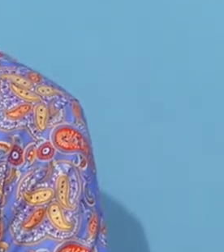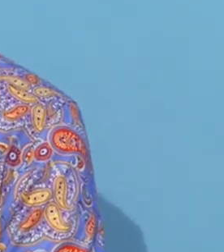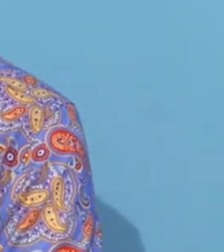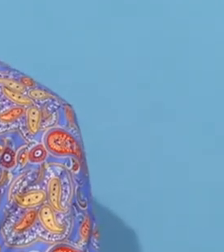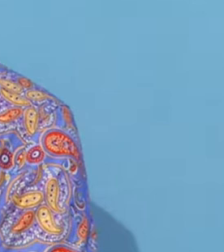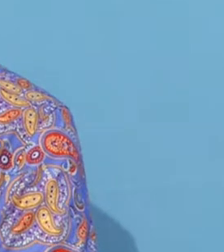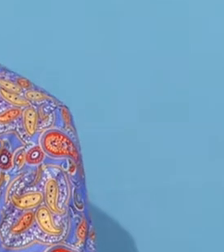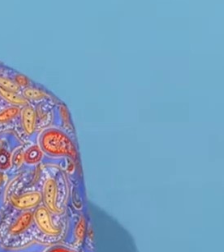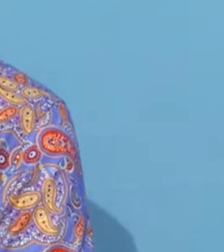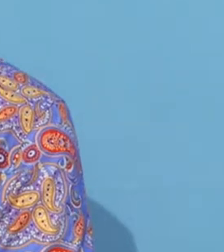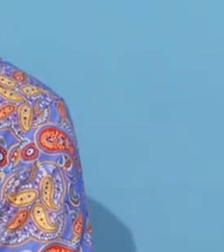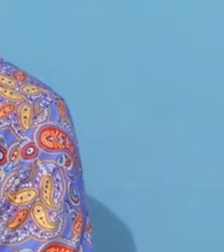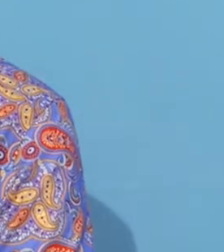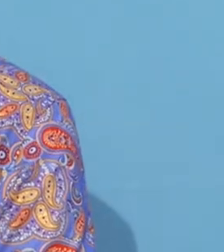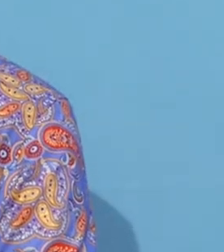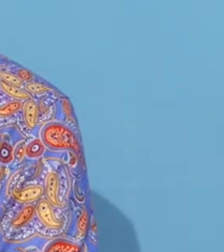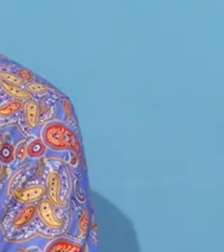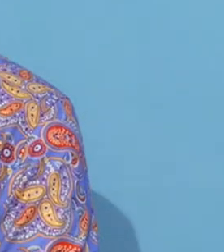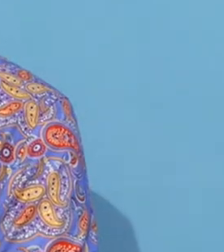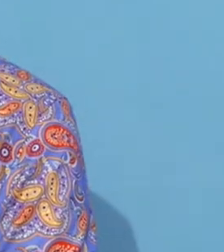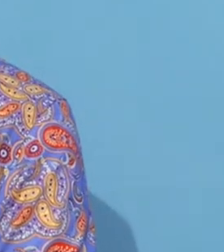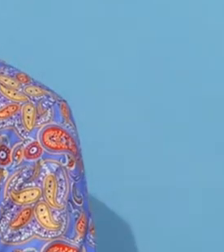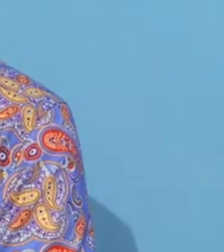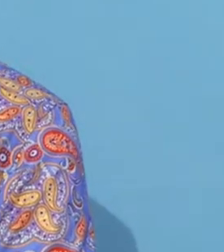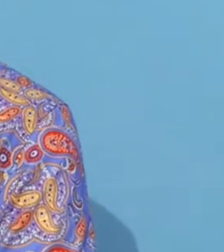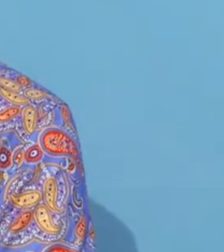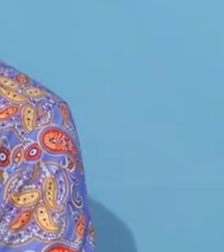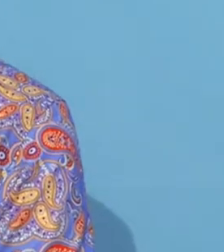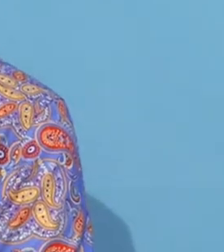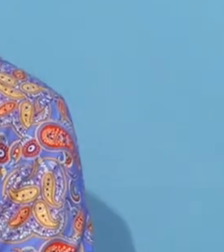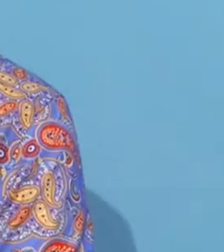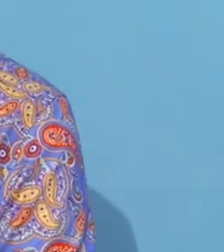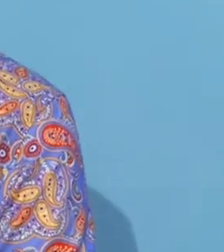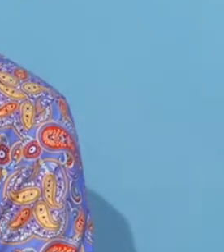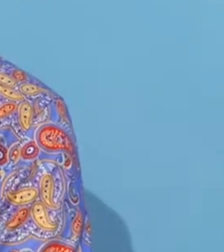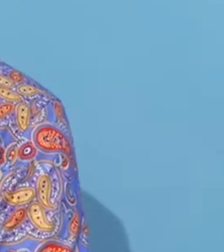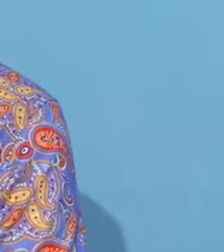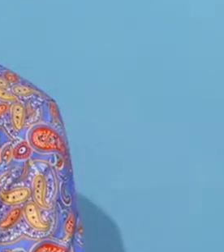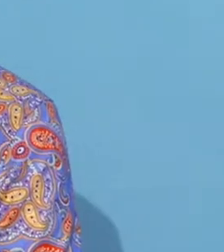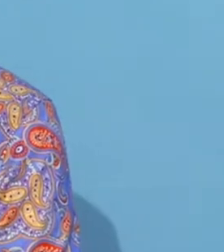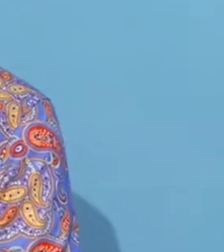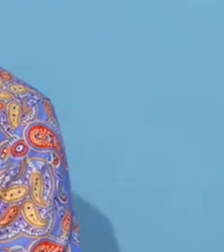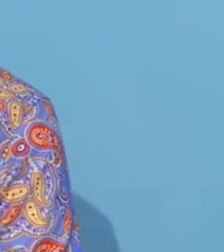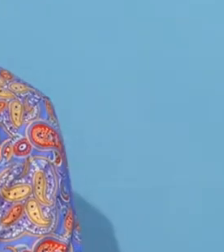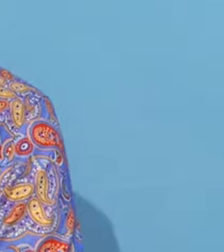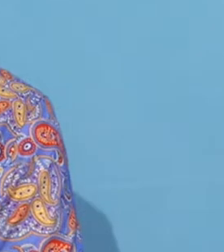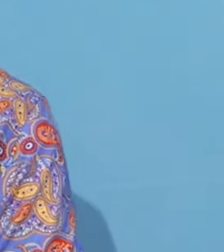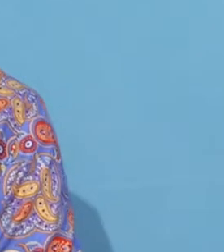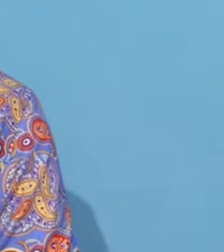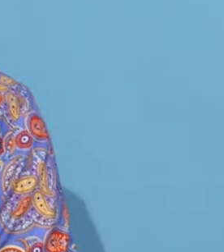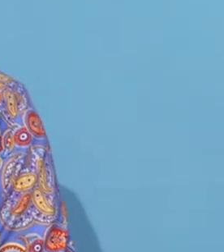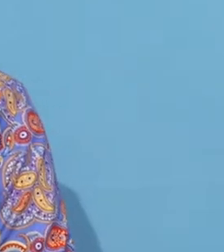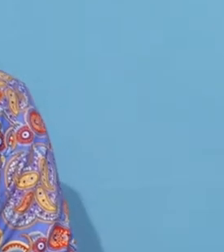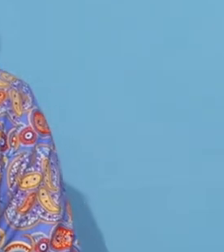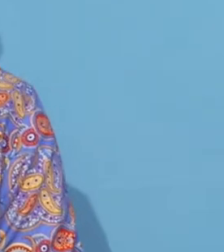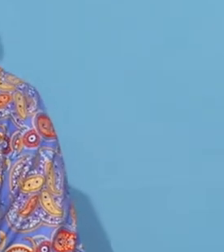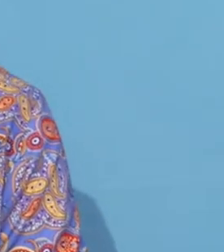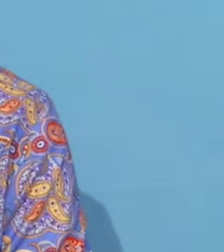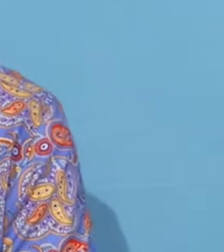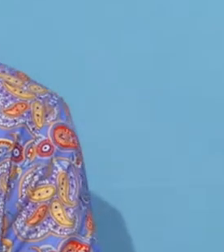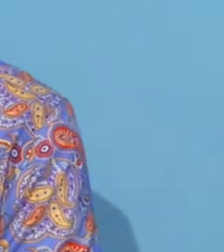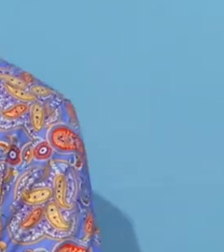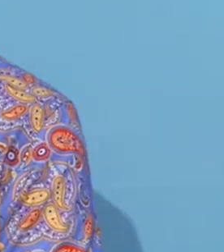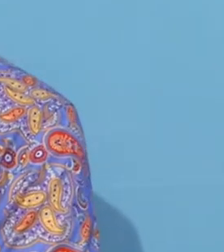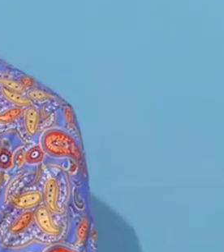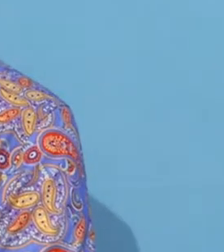att det var inte så. Däremot så vill jag kommentera det här med att det var svårt att få skolor att svara. Vi hade en fristående skola